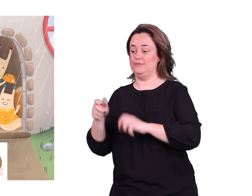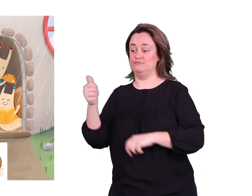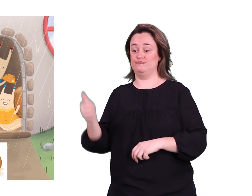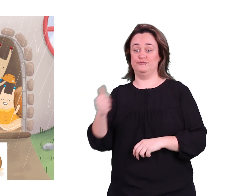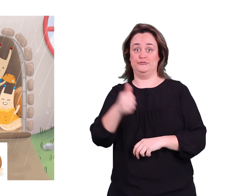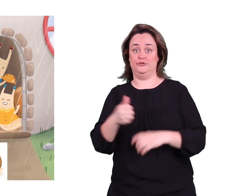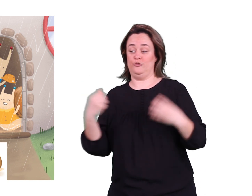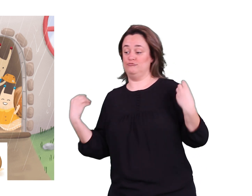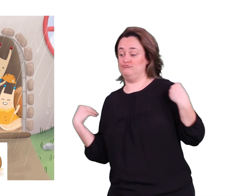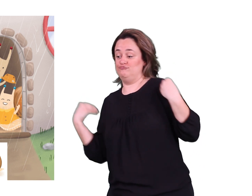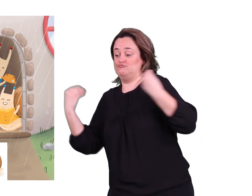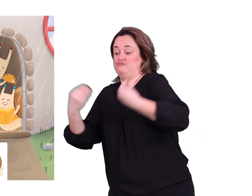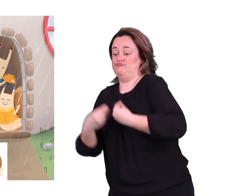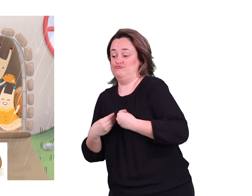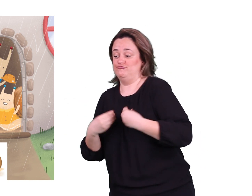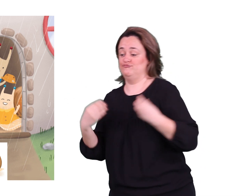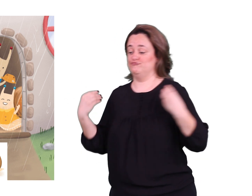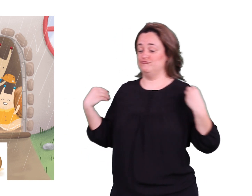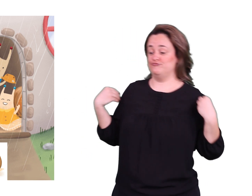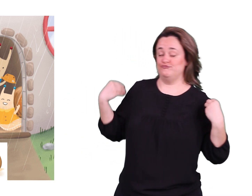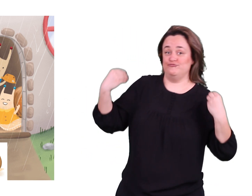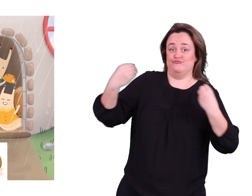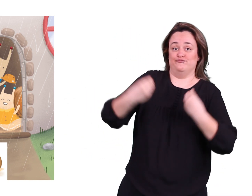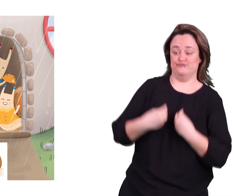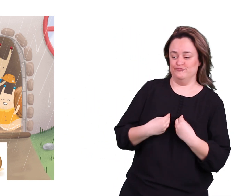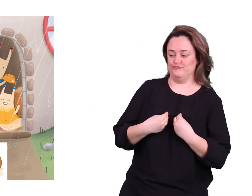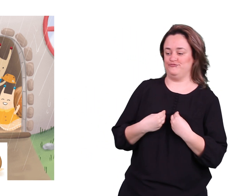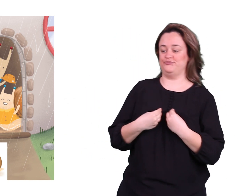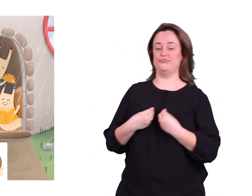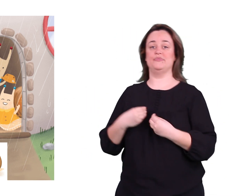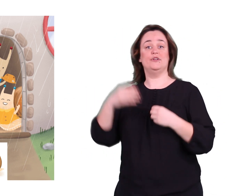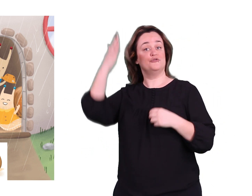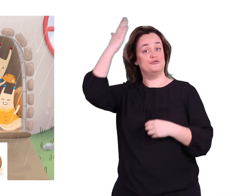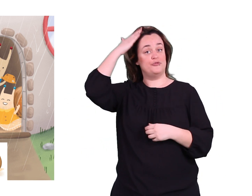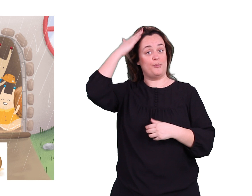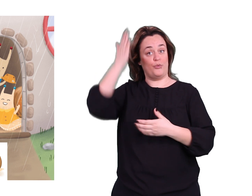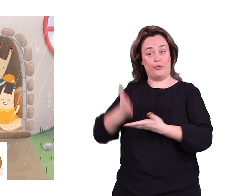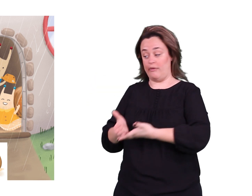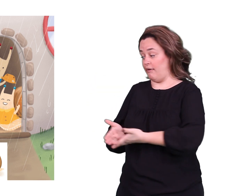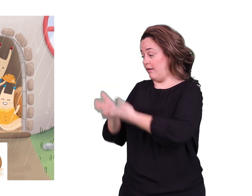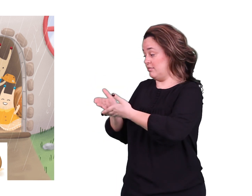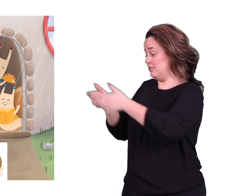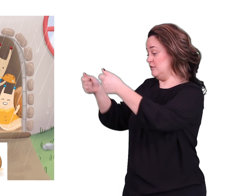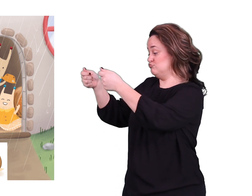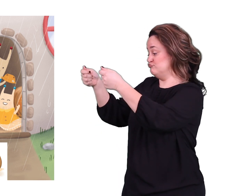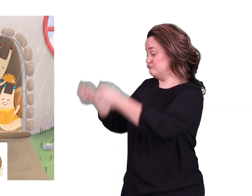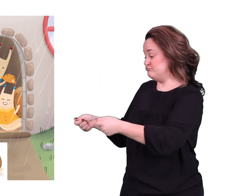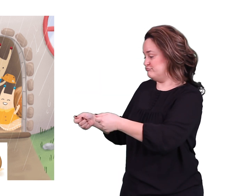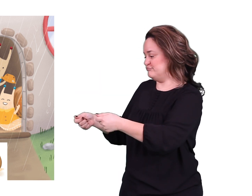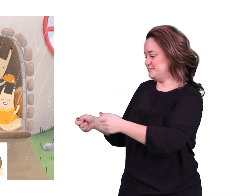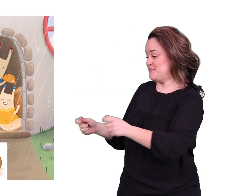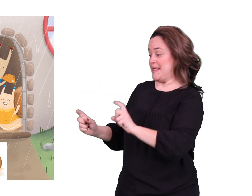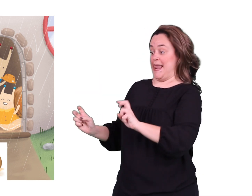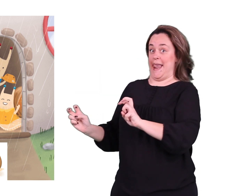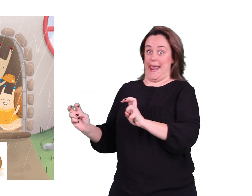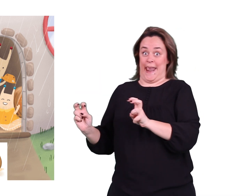Les deux mettent leur manteau et leur chapeau. Ils s'aident pour le mettre. Ils sont prêts à